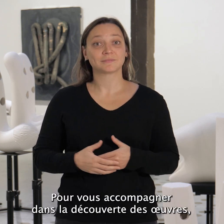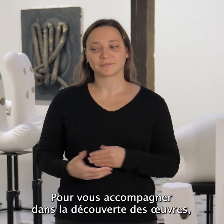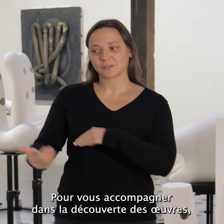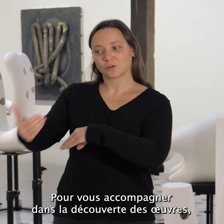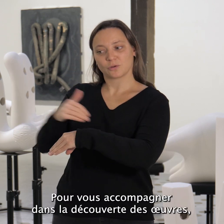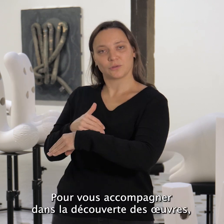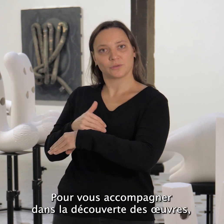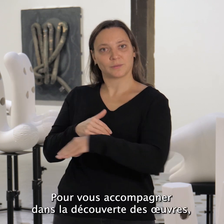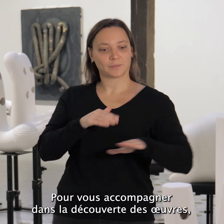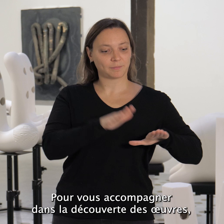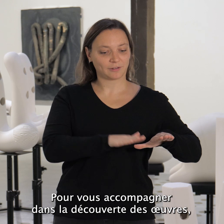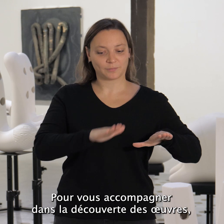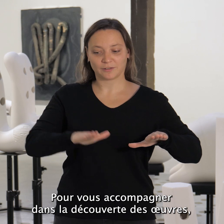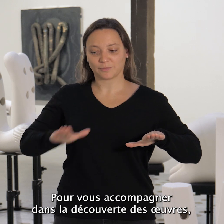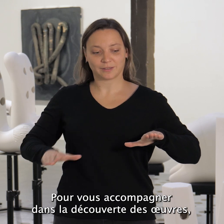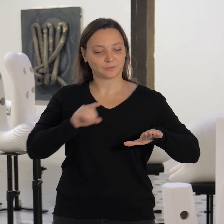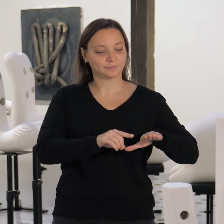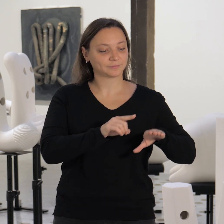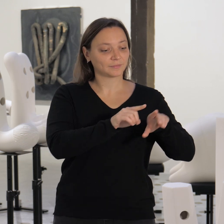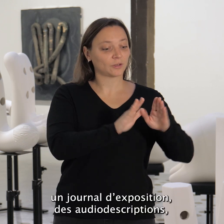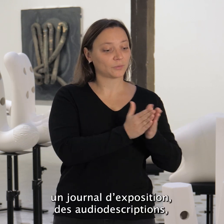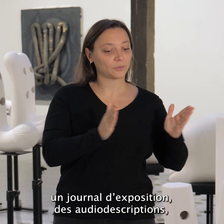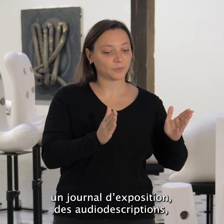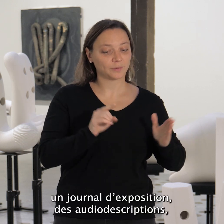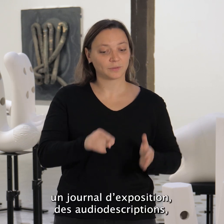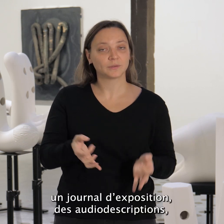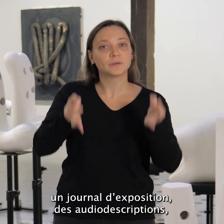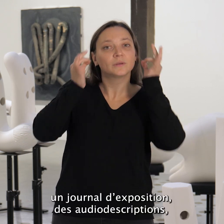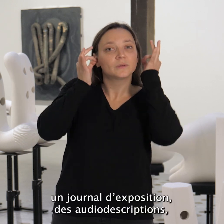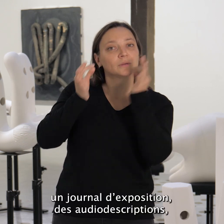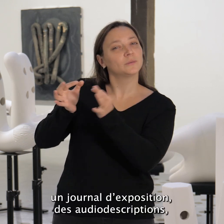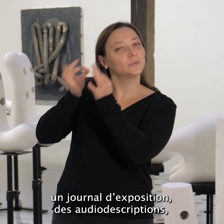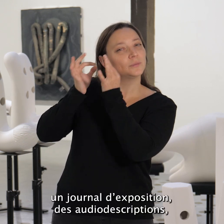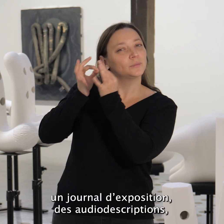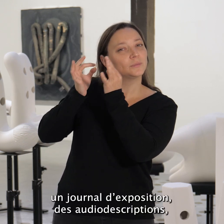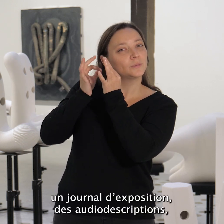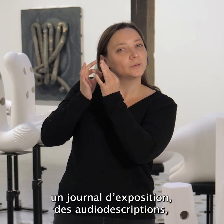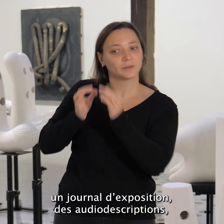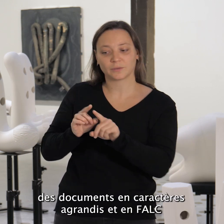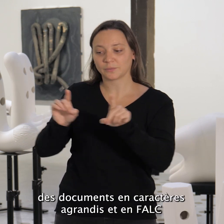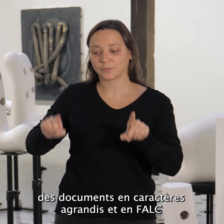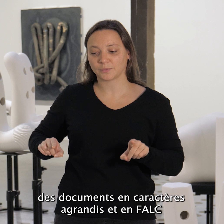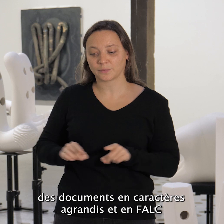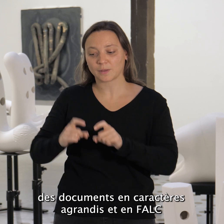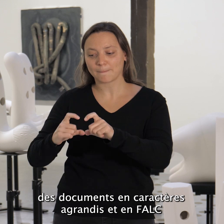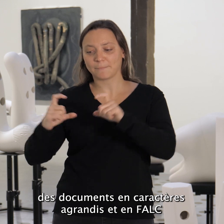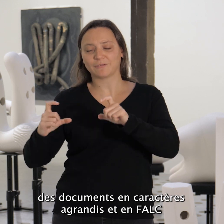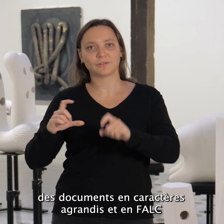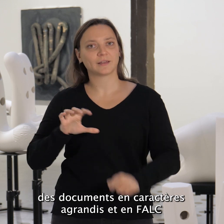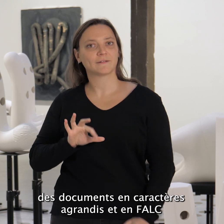Pour vous accompagner dans la découverte des œuvres, un journal d'exposition, des audiodescriptions, des documents en caractère